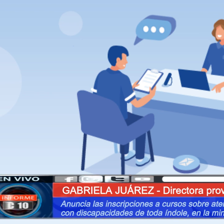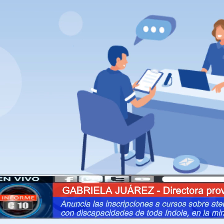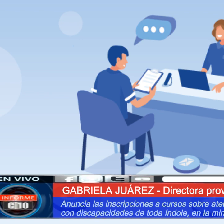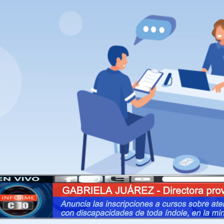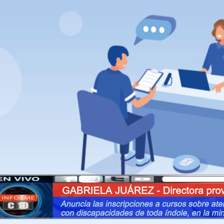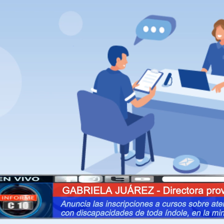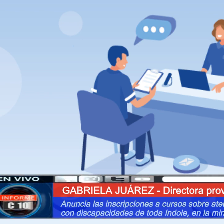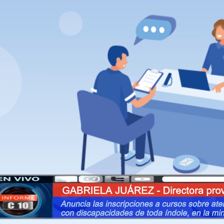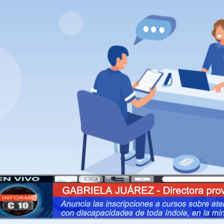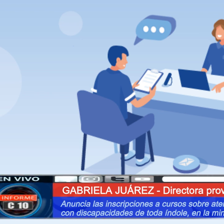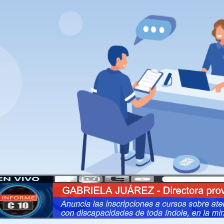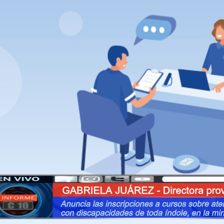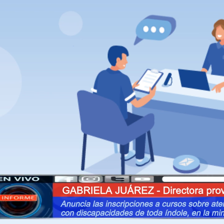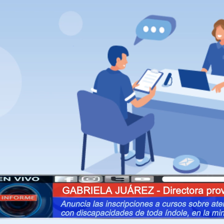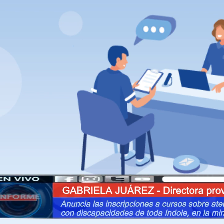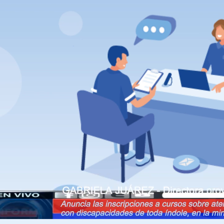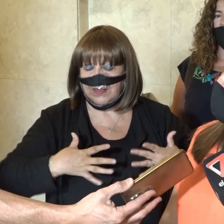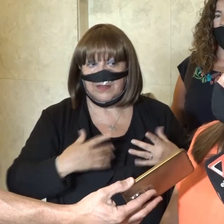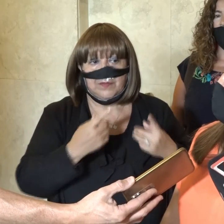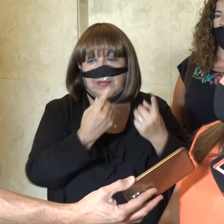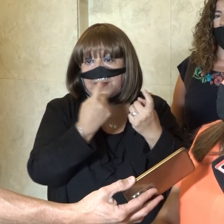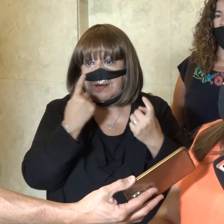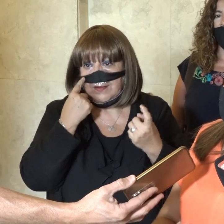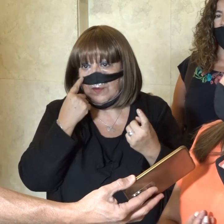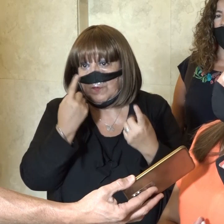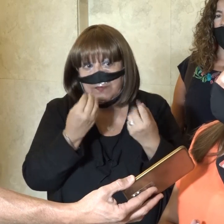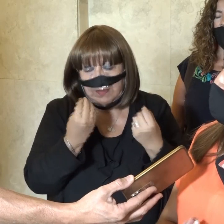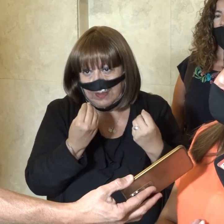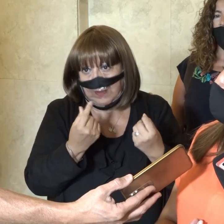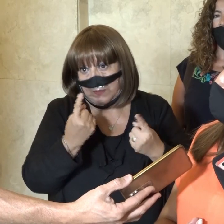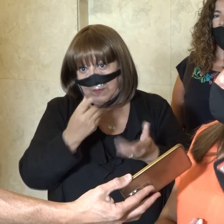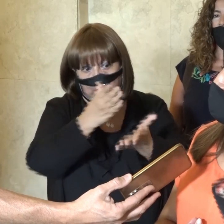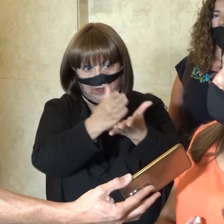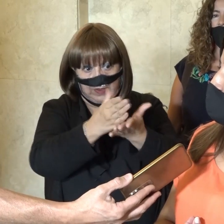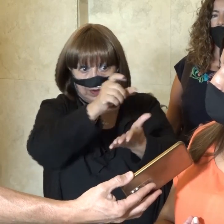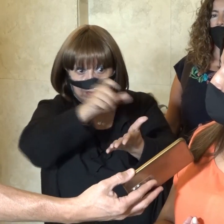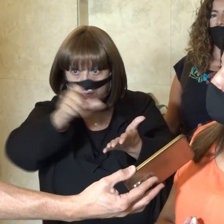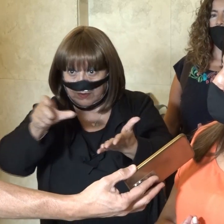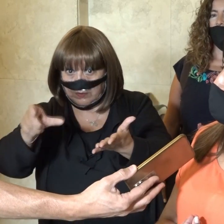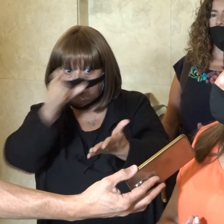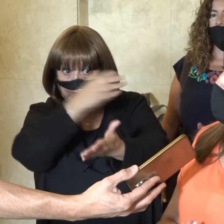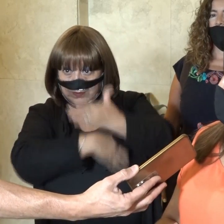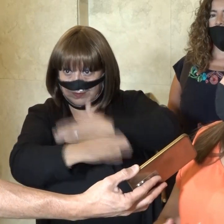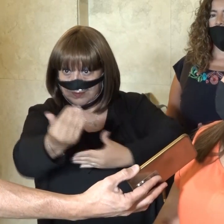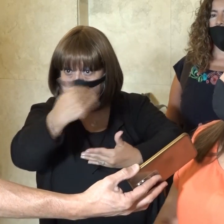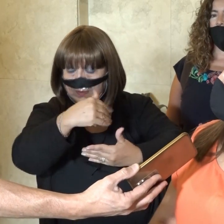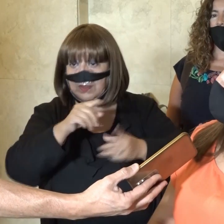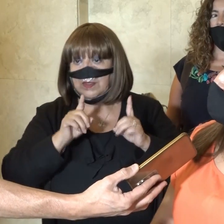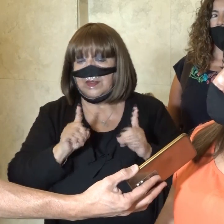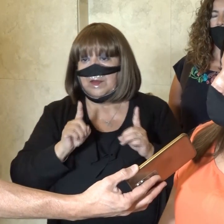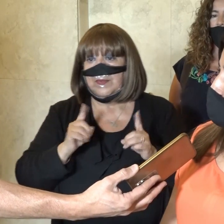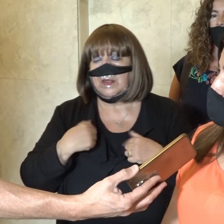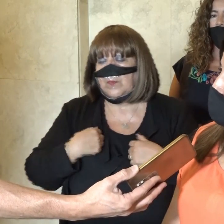hacer una atención de mejor calidad. Para eso necesita conocer los derechos de las personas con discapacidad y tener